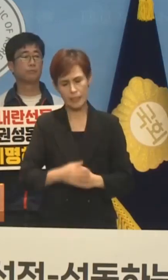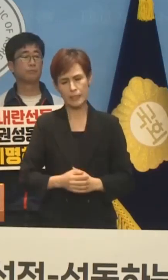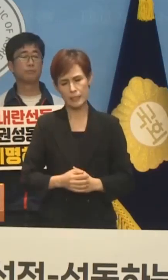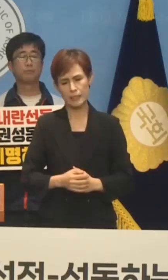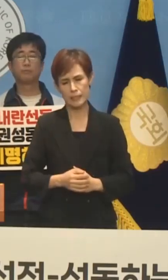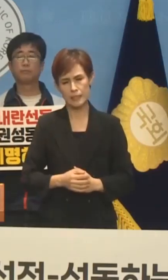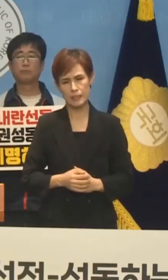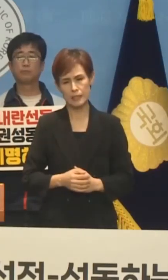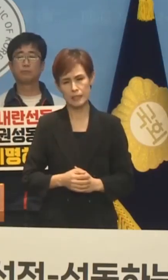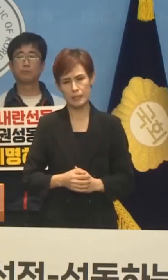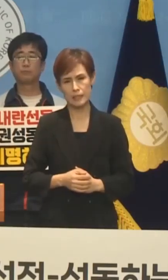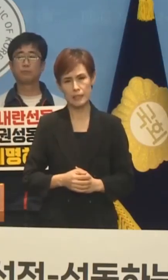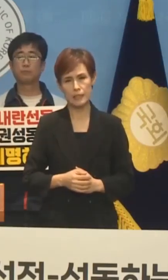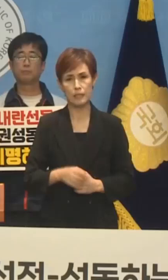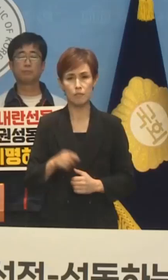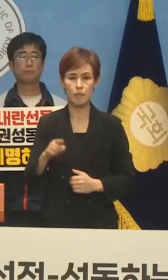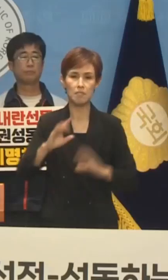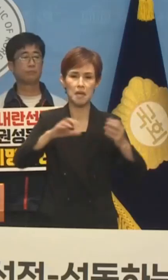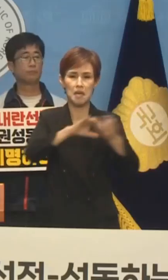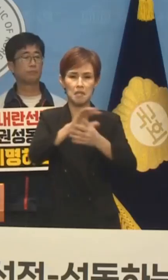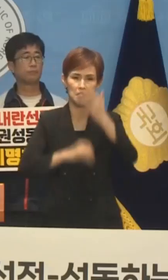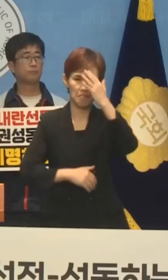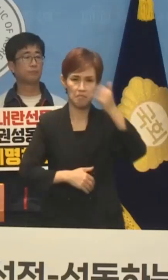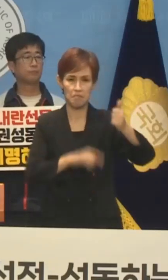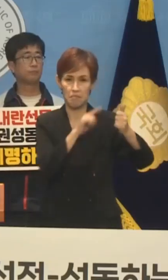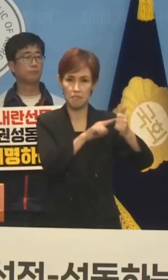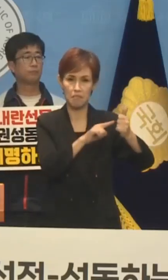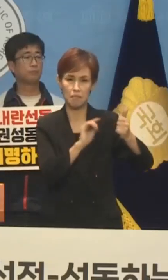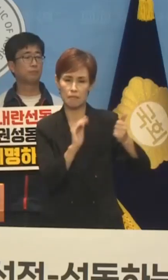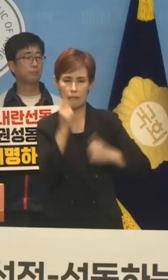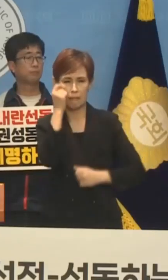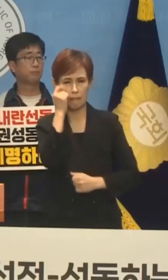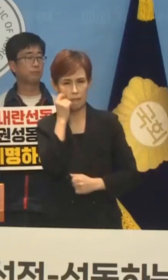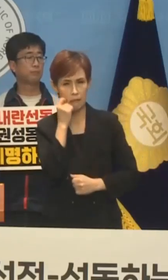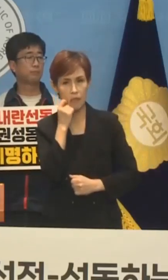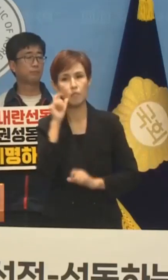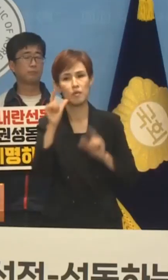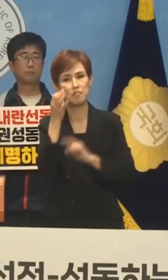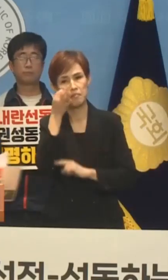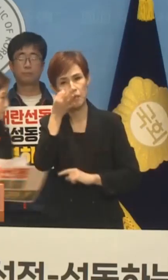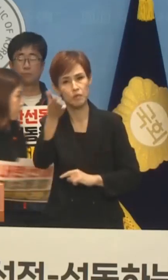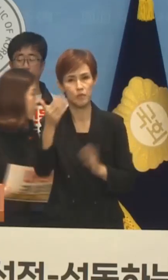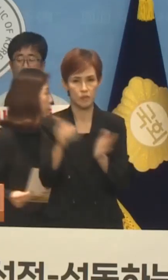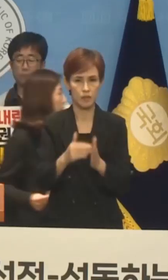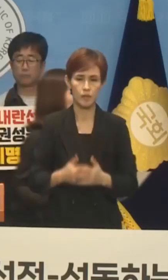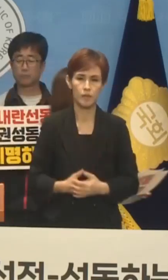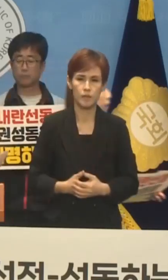일이라고 하며 끝까지 내란 우두머리에 대한 연민을 드러냈다.